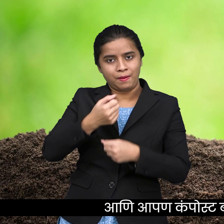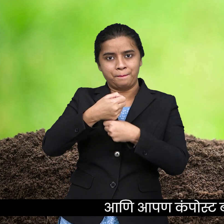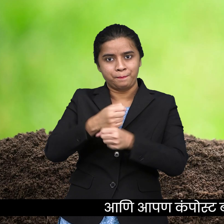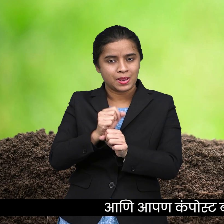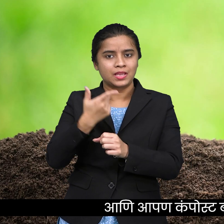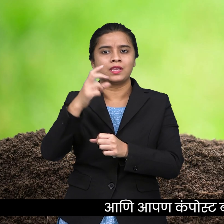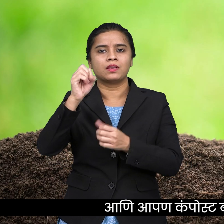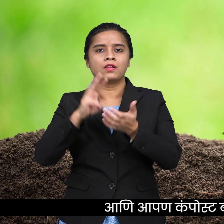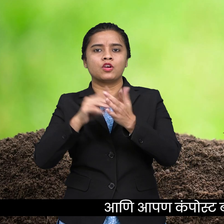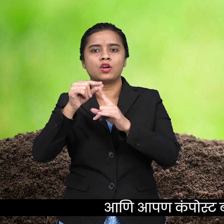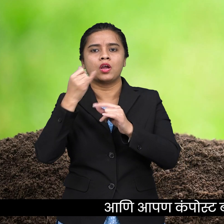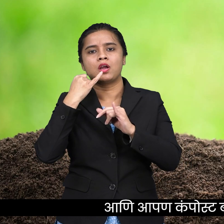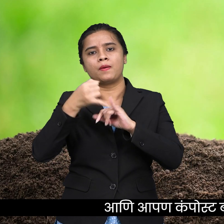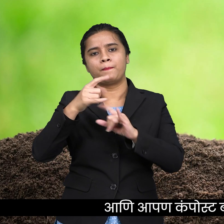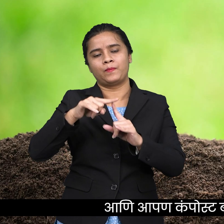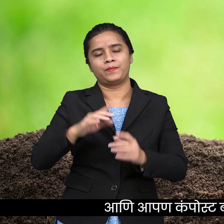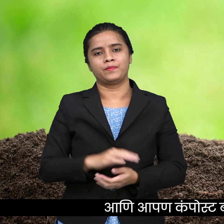शकतो.